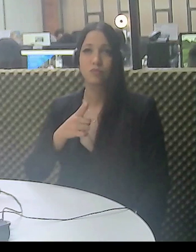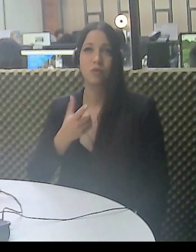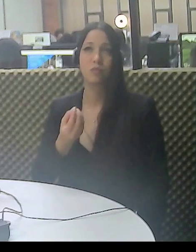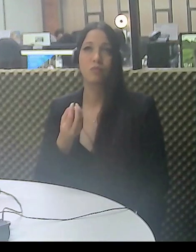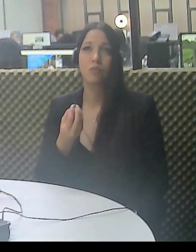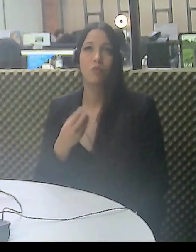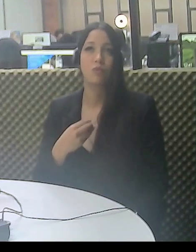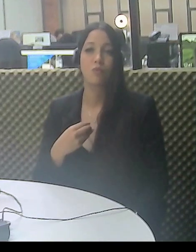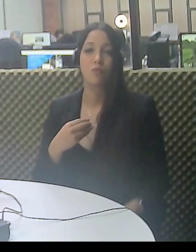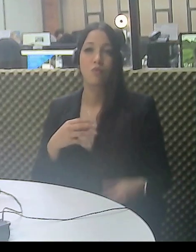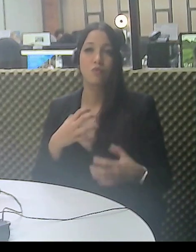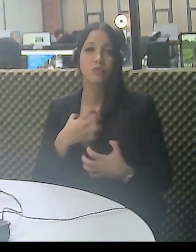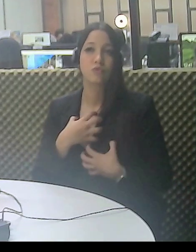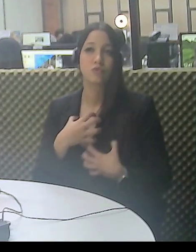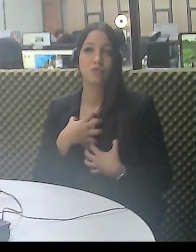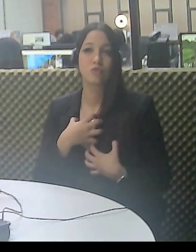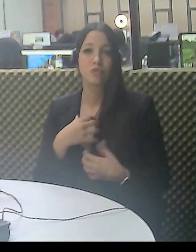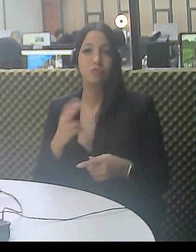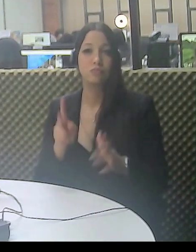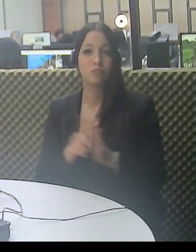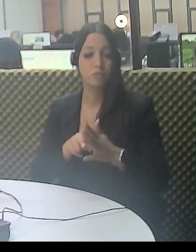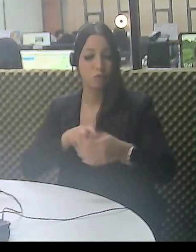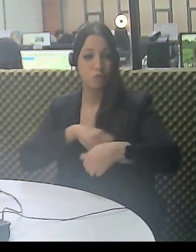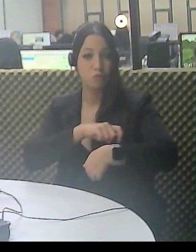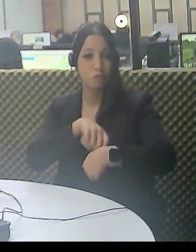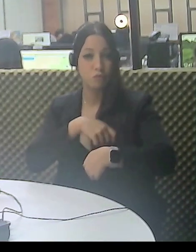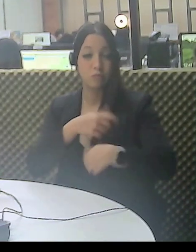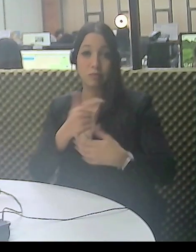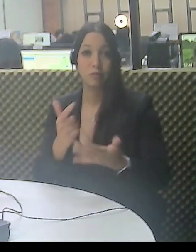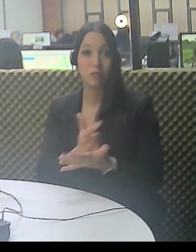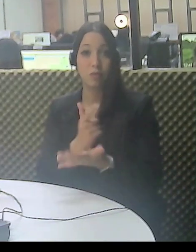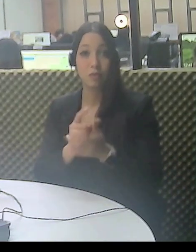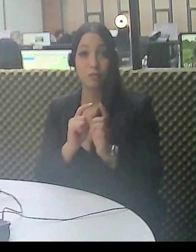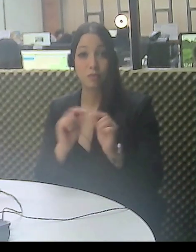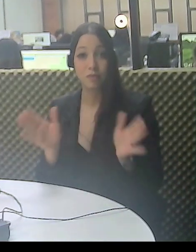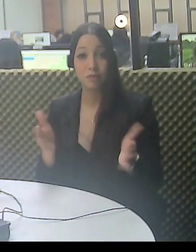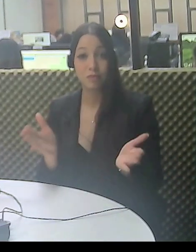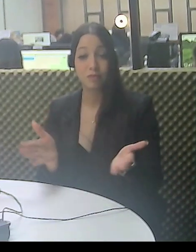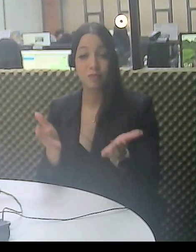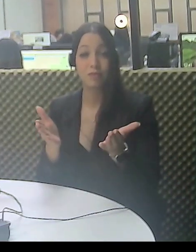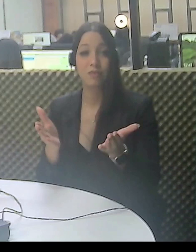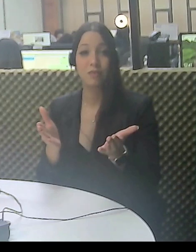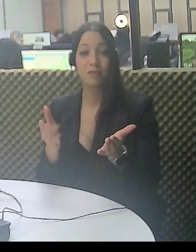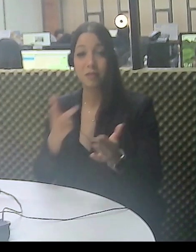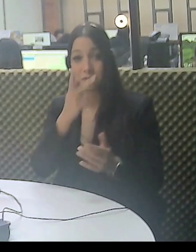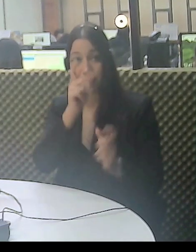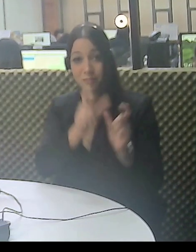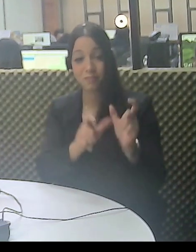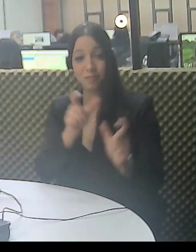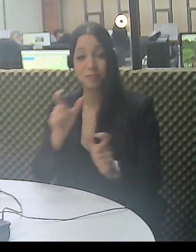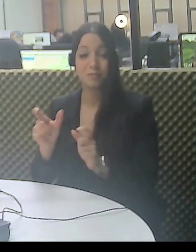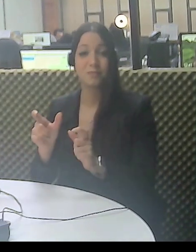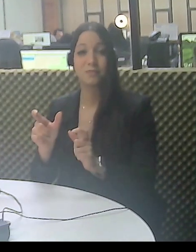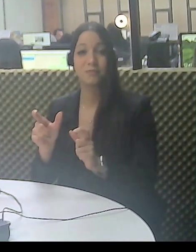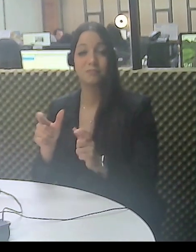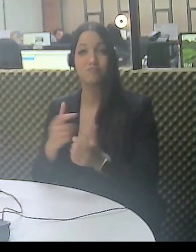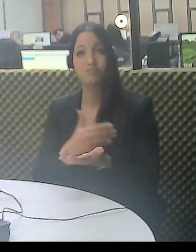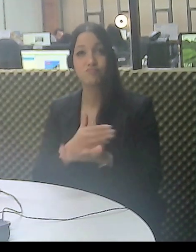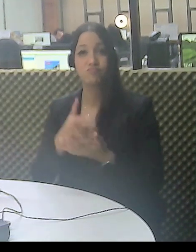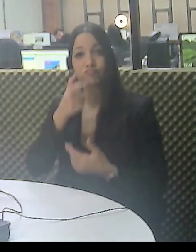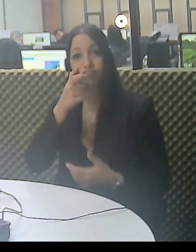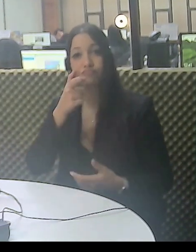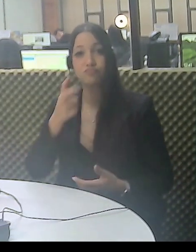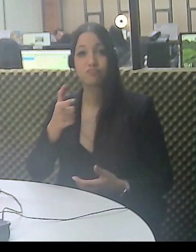para trabalhar na culinária caseira. Então esse livro é um incentivo para que as pessoas possam começar